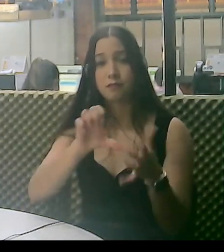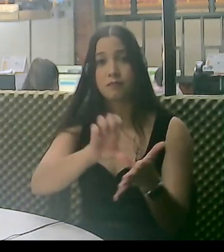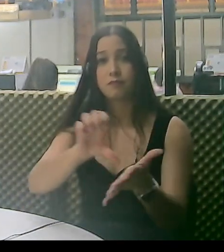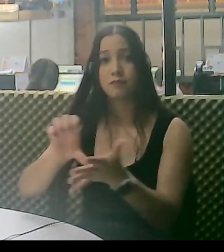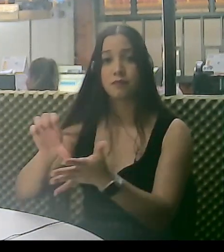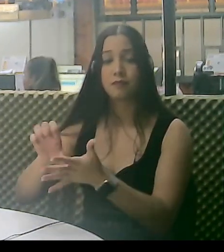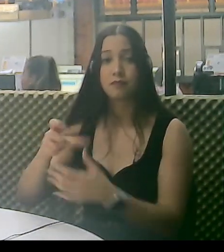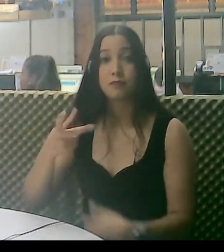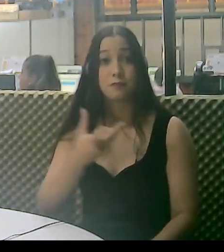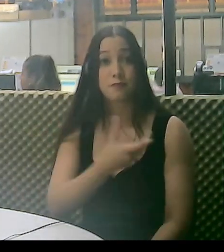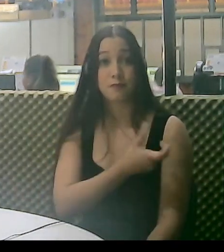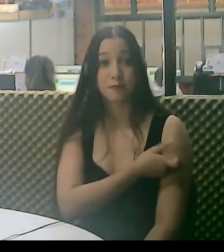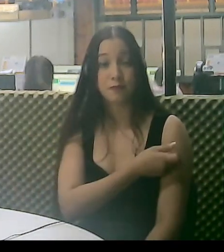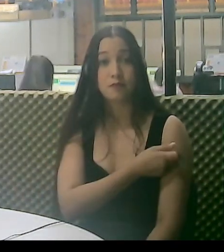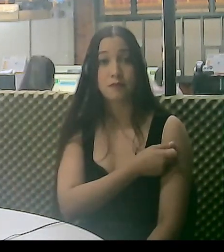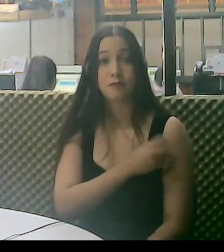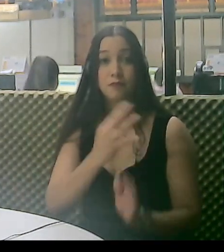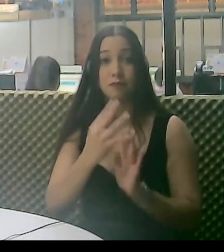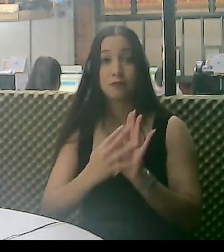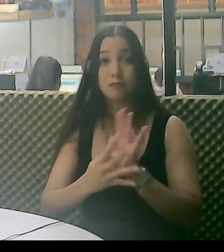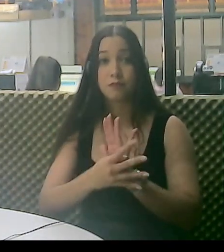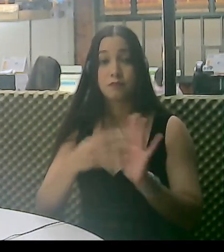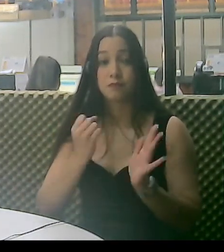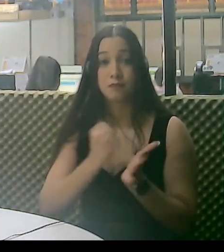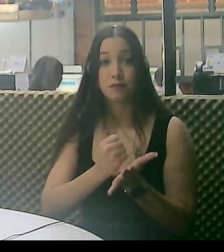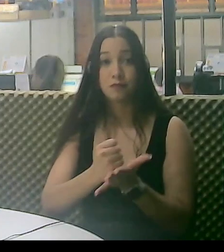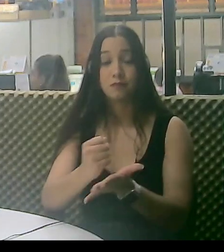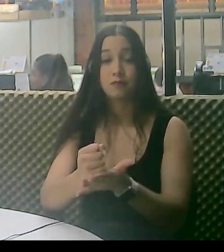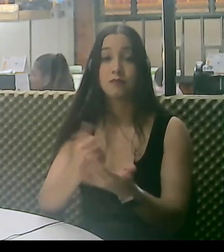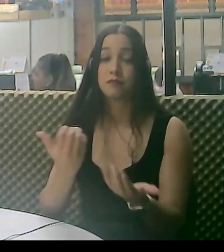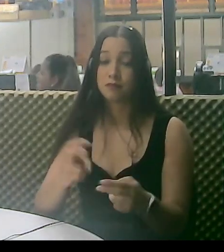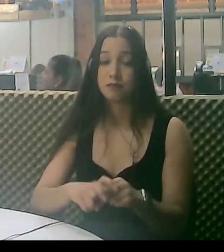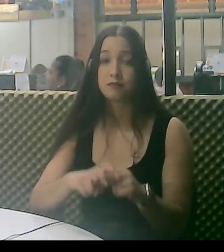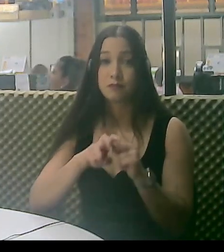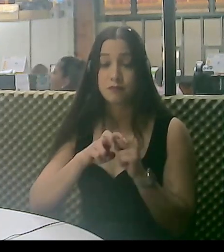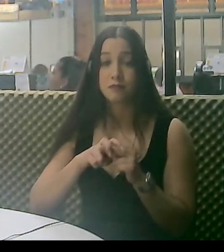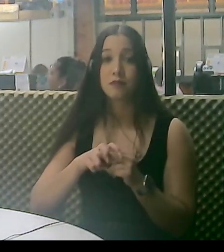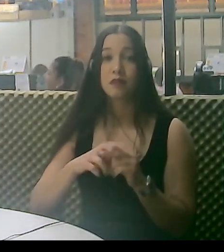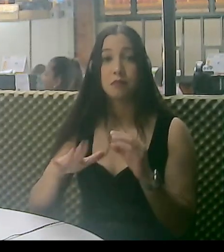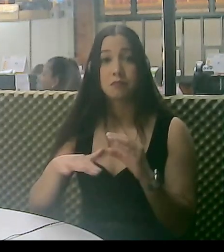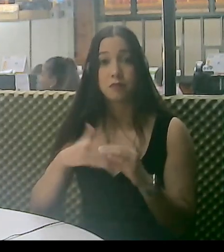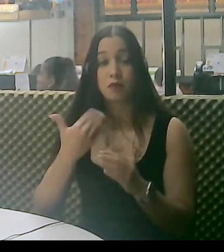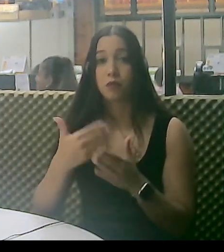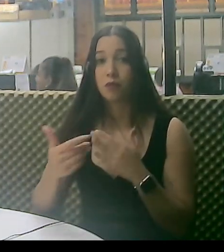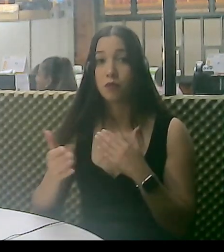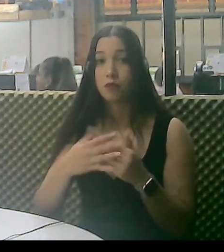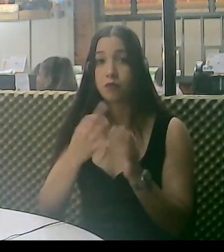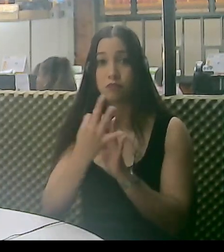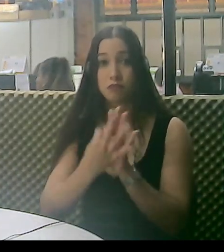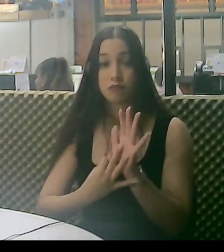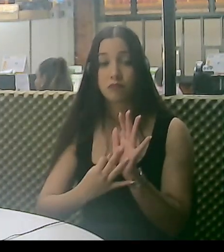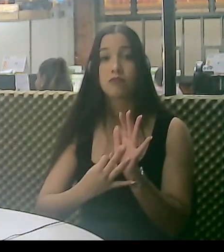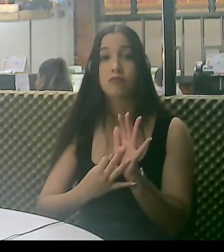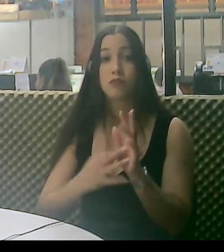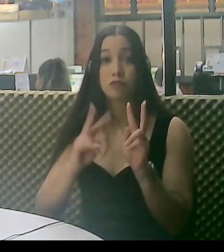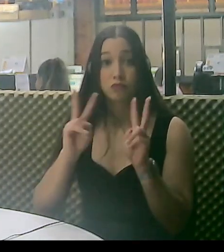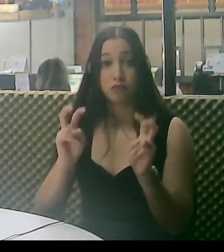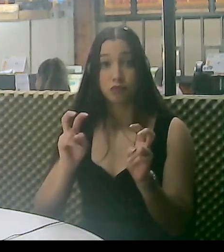rede municipal para completar o ciclo vacinal. Portanto, qualquer mensagem de texto enviada com este